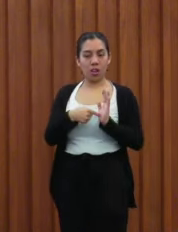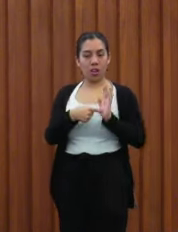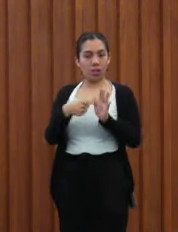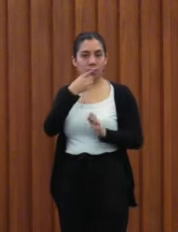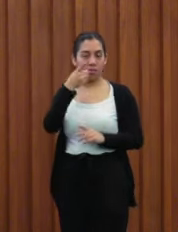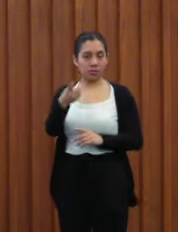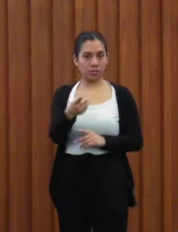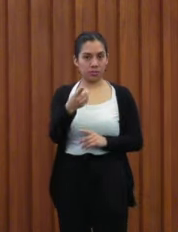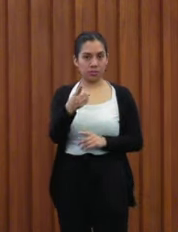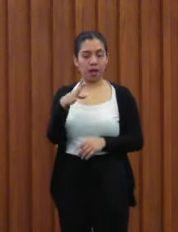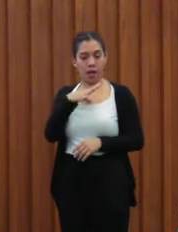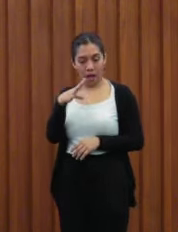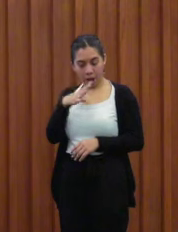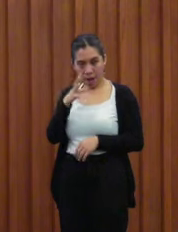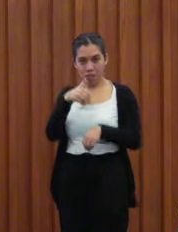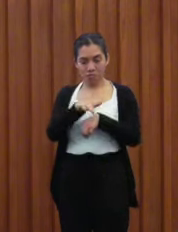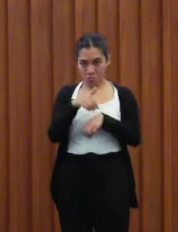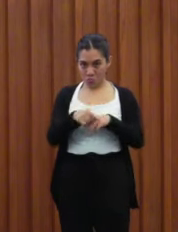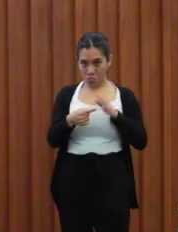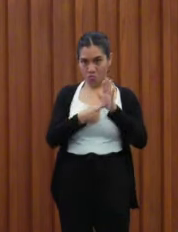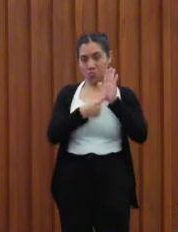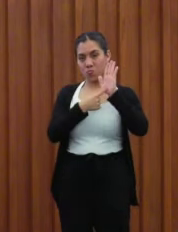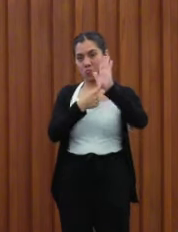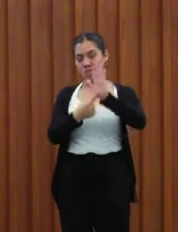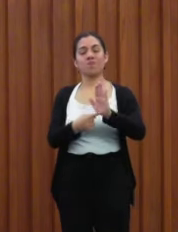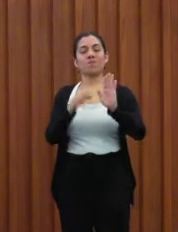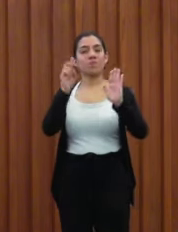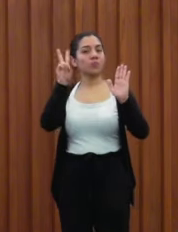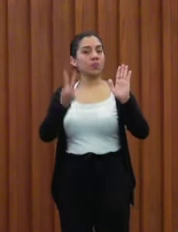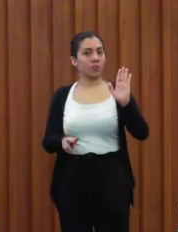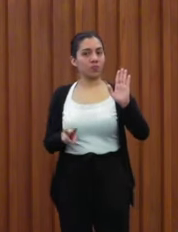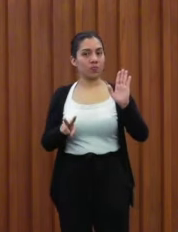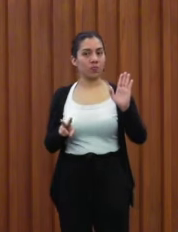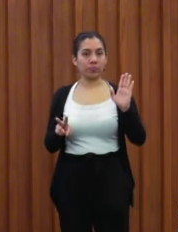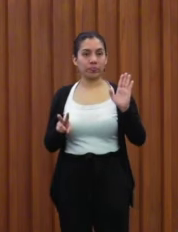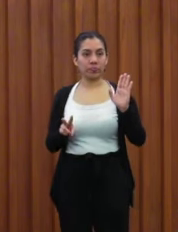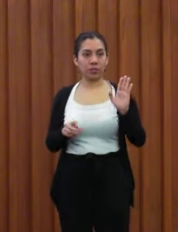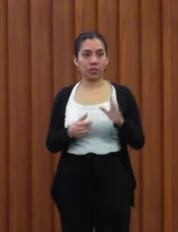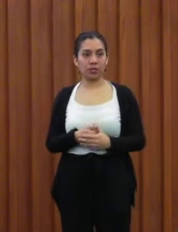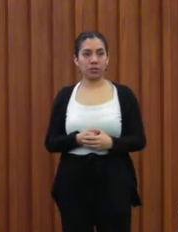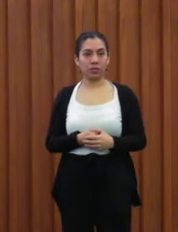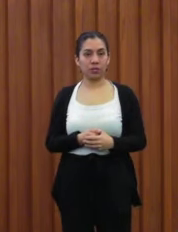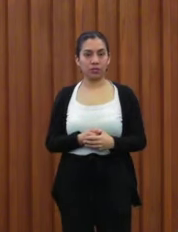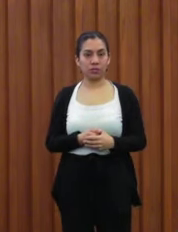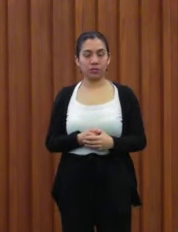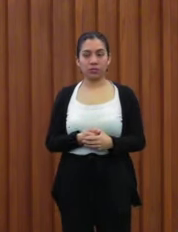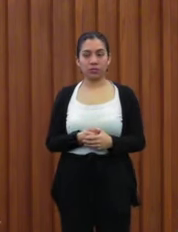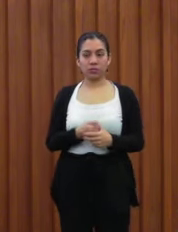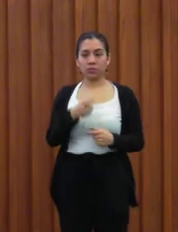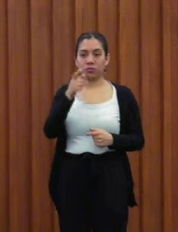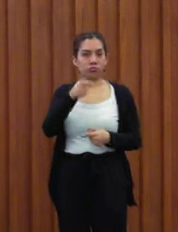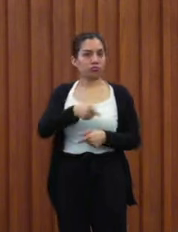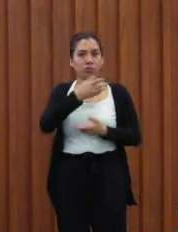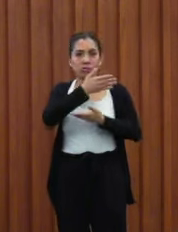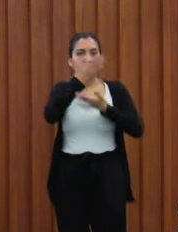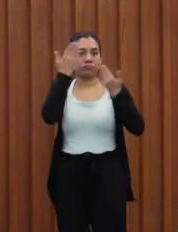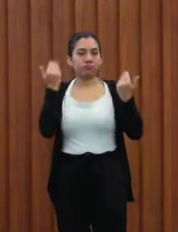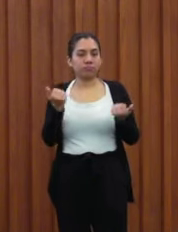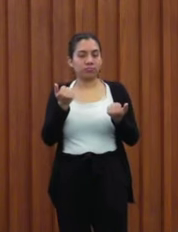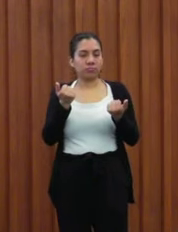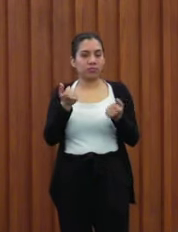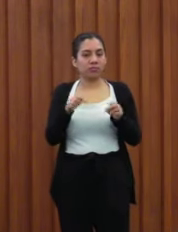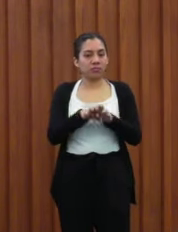cifra, hay una cifra ahí que está, que no es una cifra negra. No sabemos.